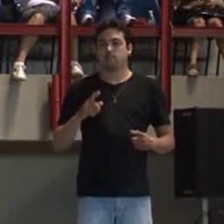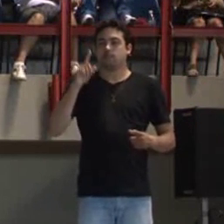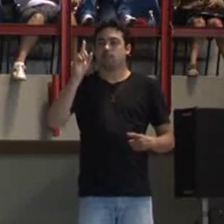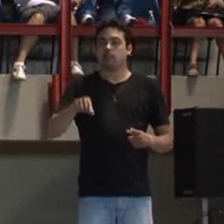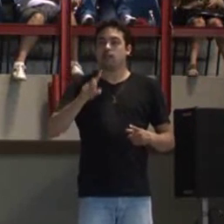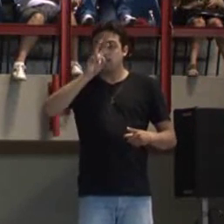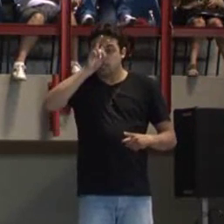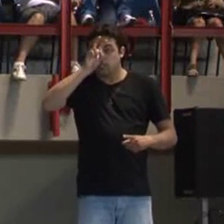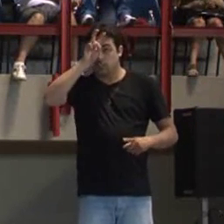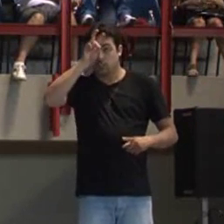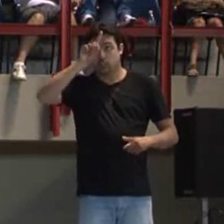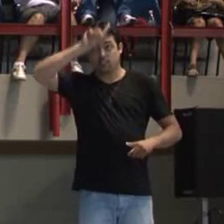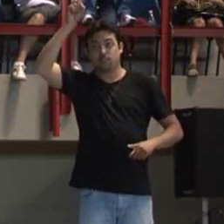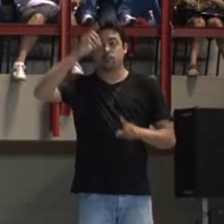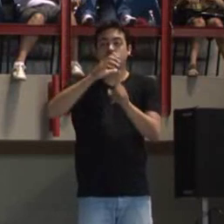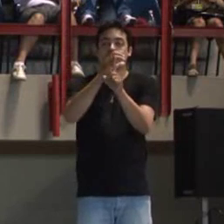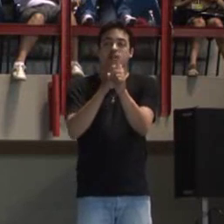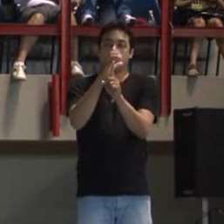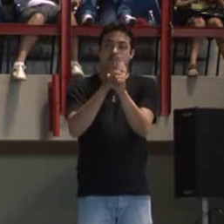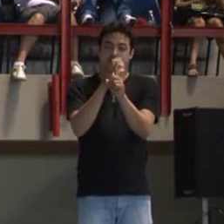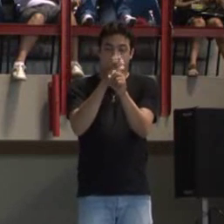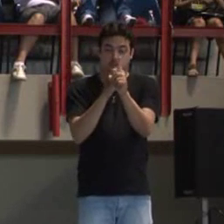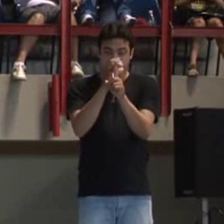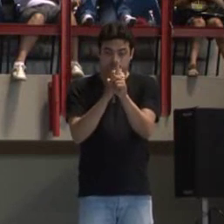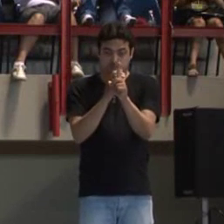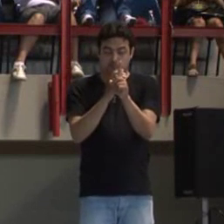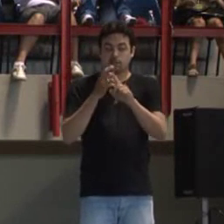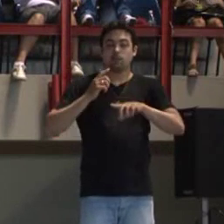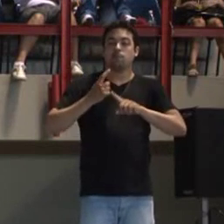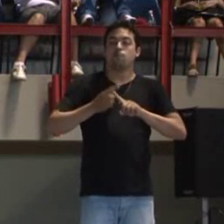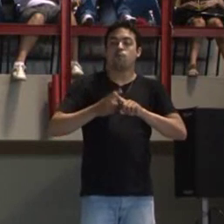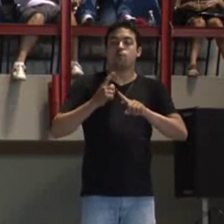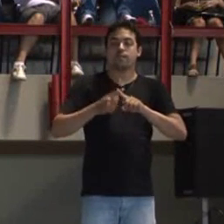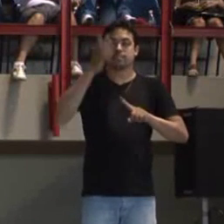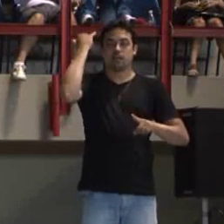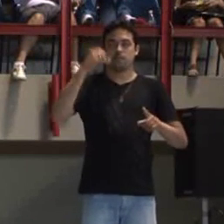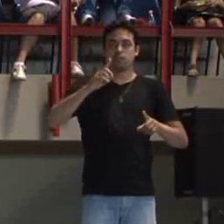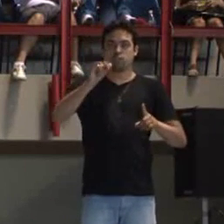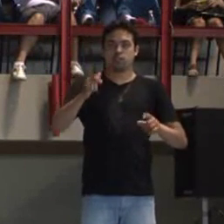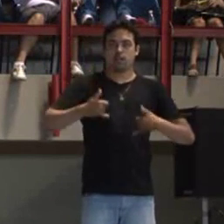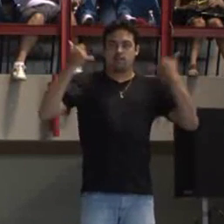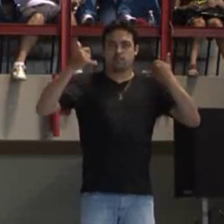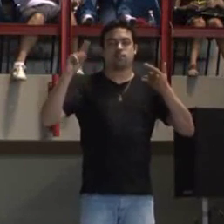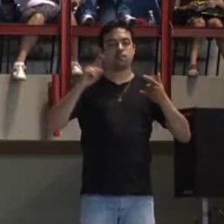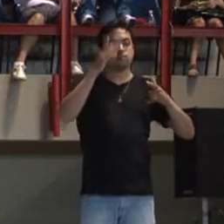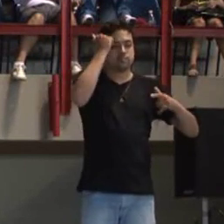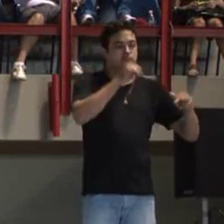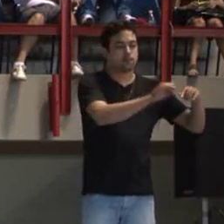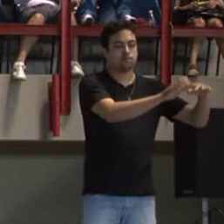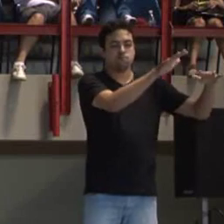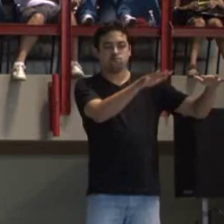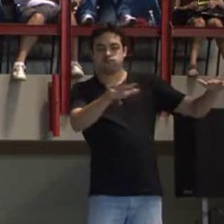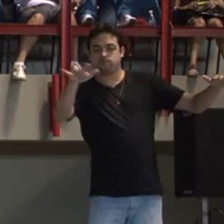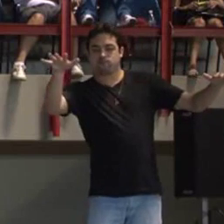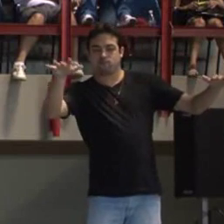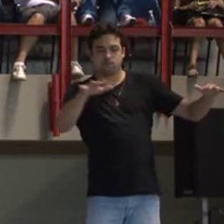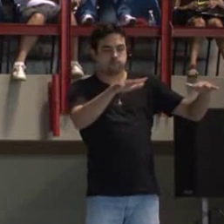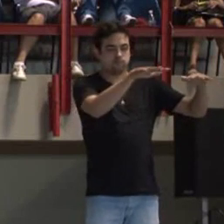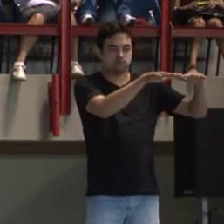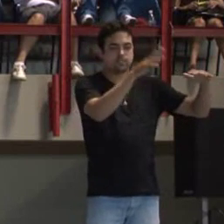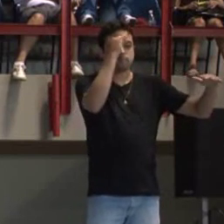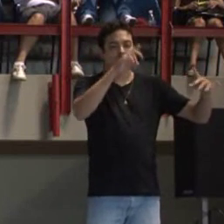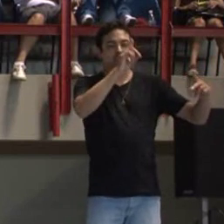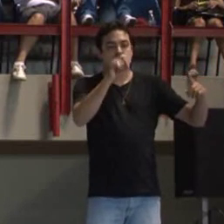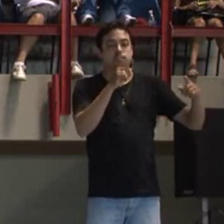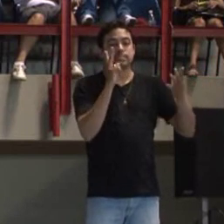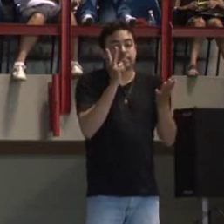Egito quem criou o calendário. E a gente não criou o calendário para saber o aniversário, não, foi para saber a cheia do rio. Quando a gente percebeu que a cheia